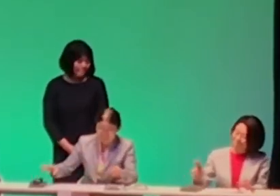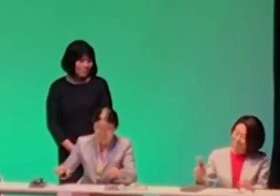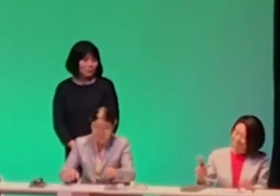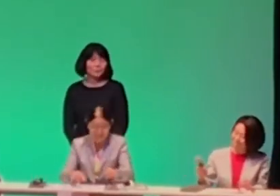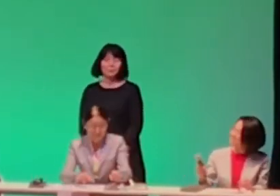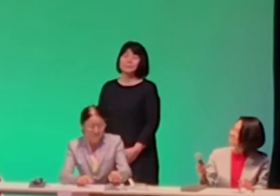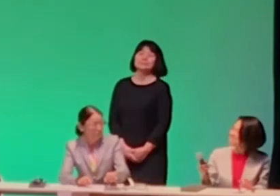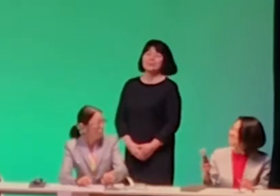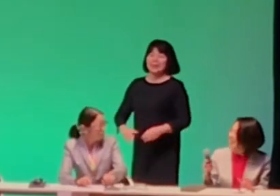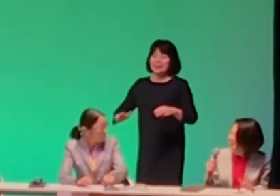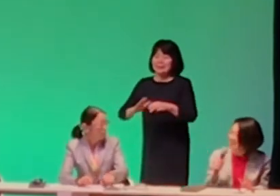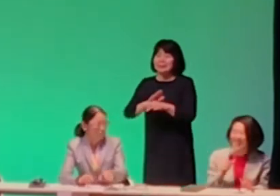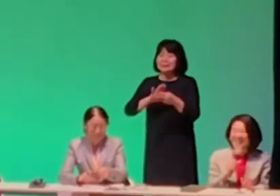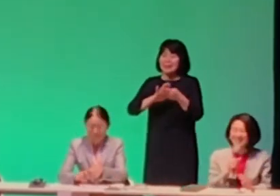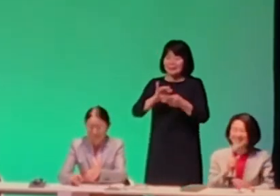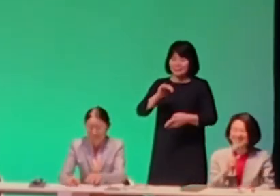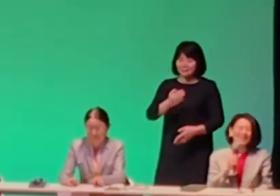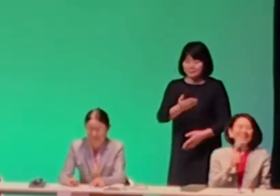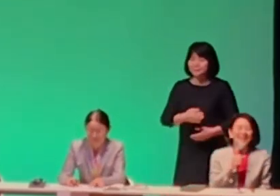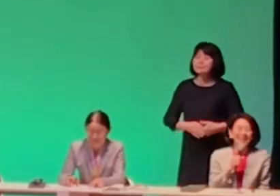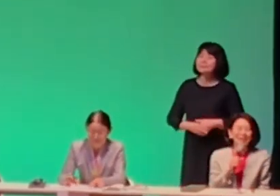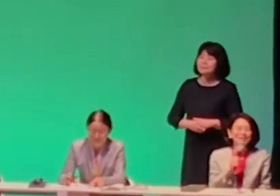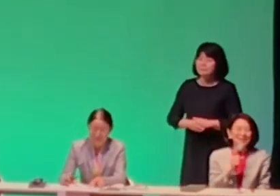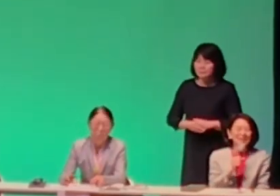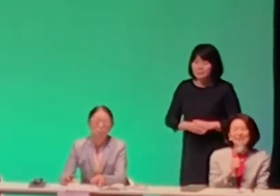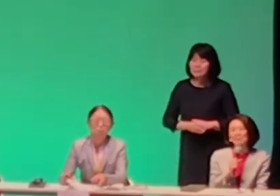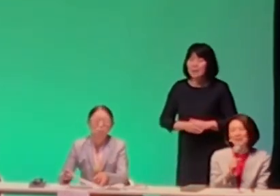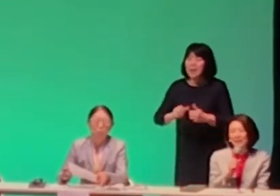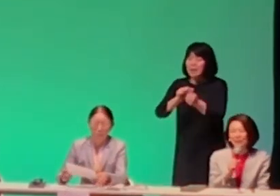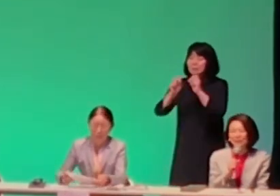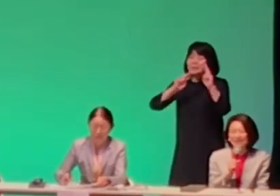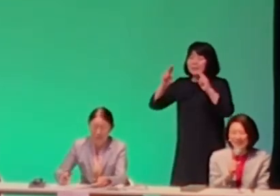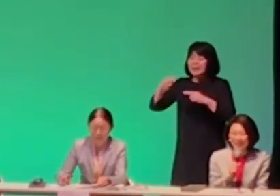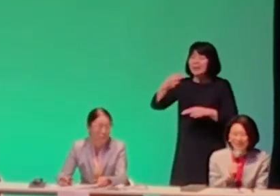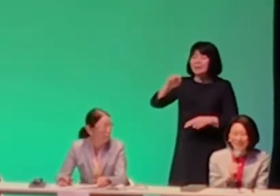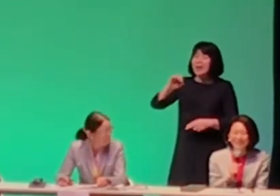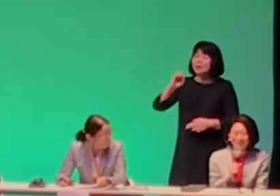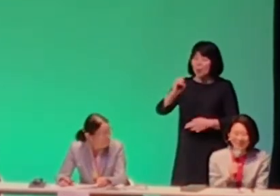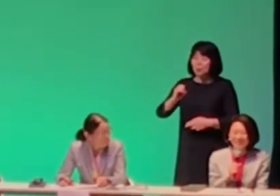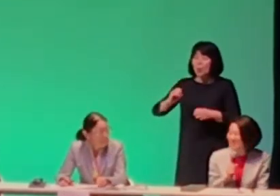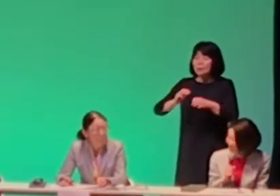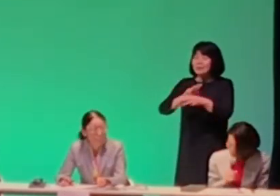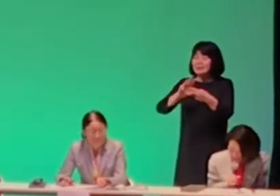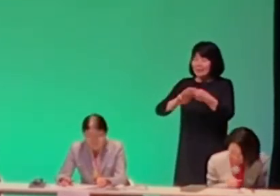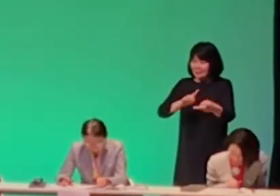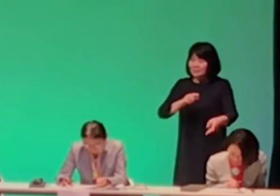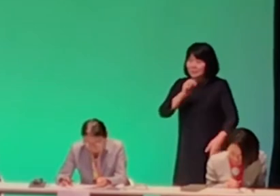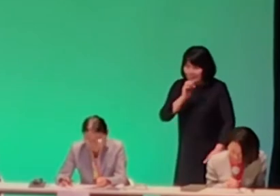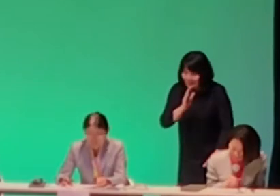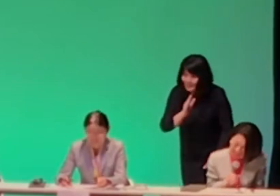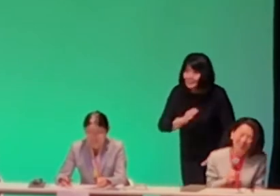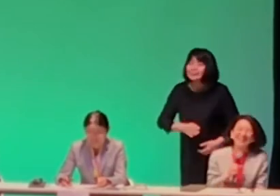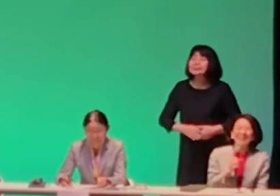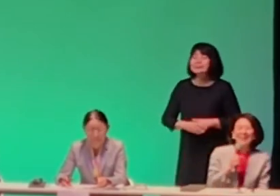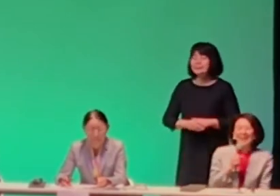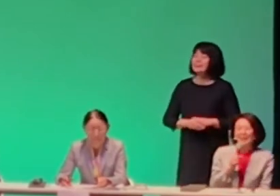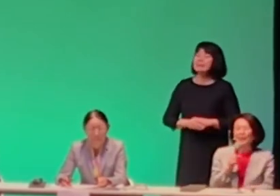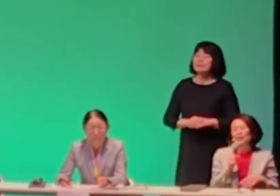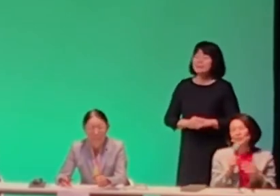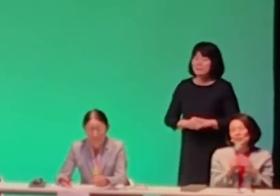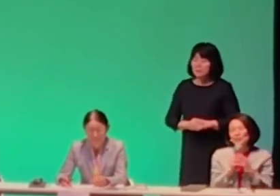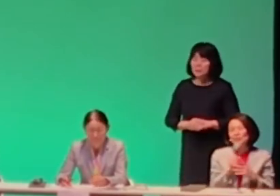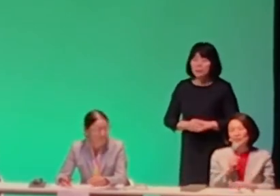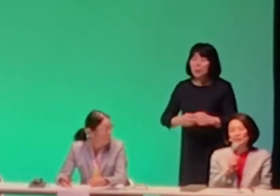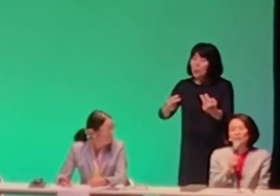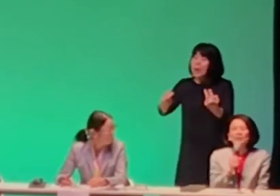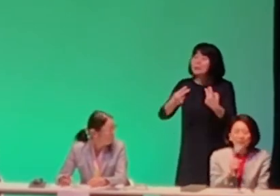では岸田博美ちゃん、お願いします。 お願いします。株式会社ミライロの岸田博美と申します。よろしくお願いいたします。ご